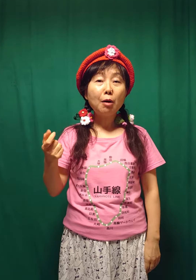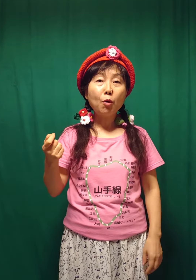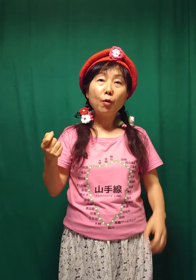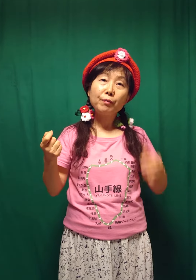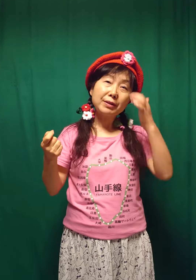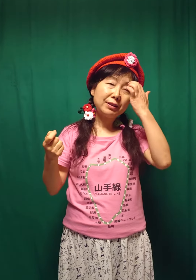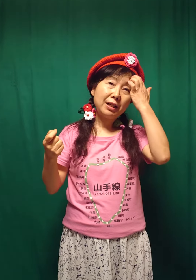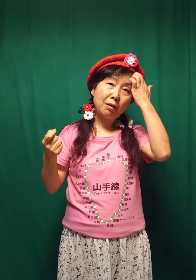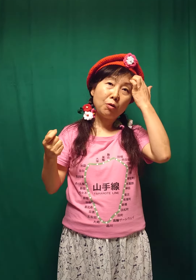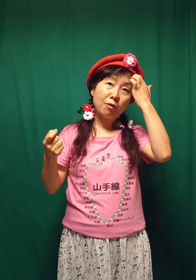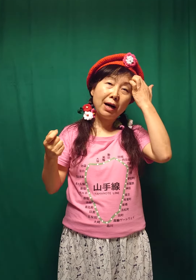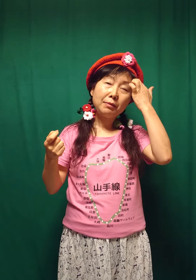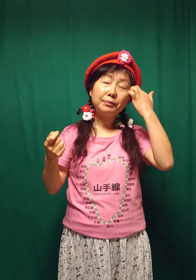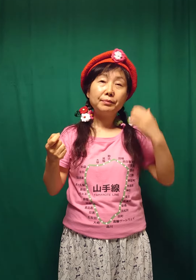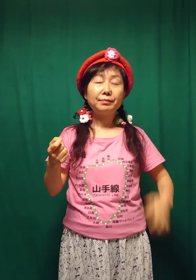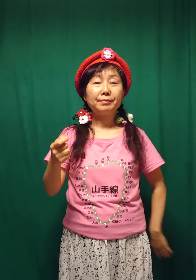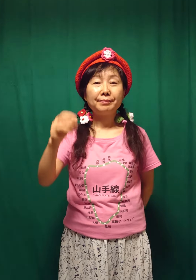巣鴨。